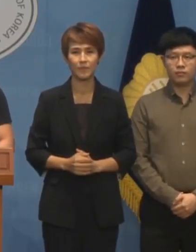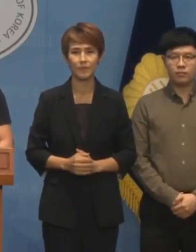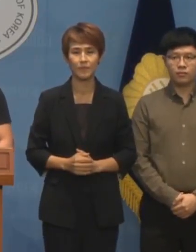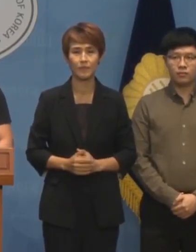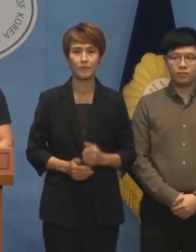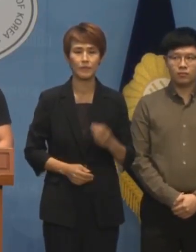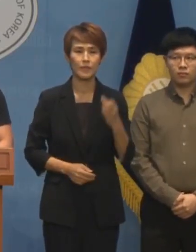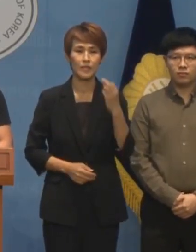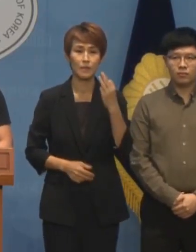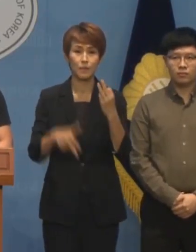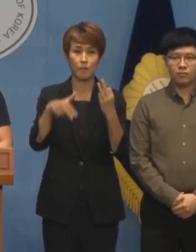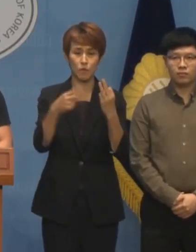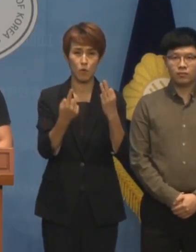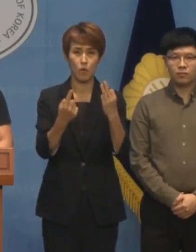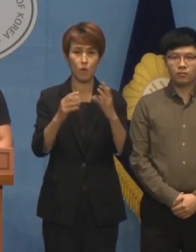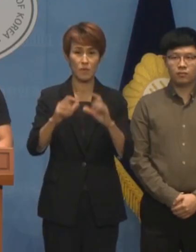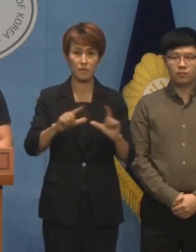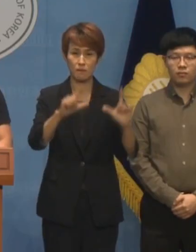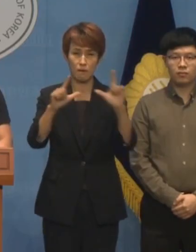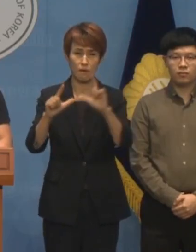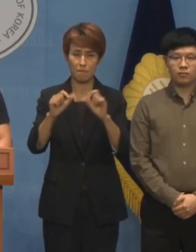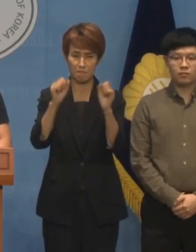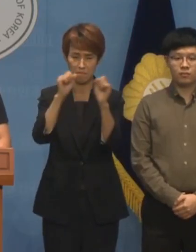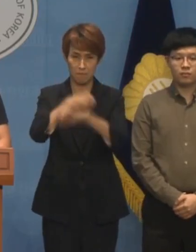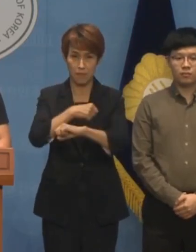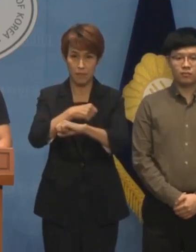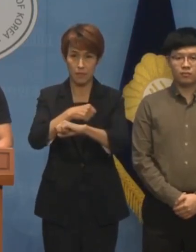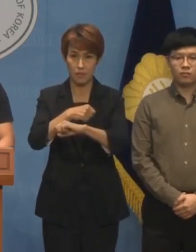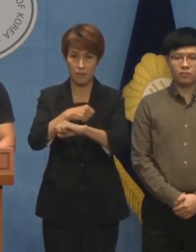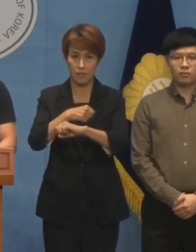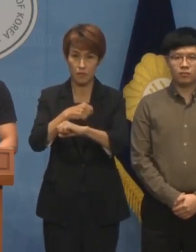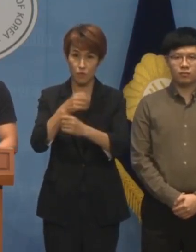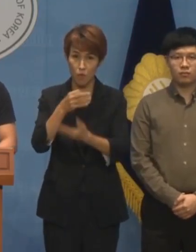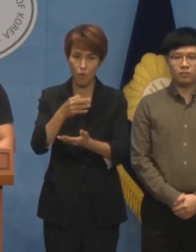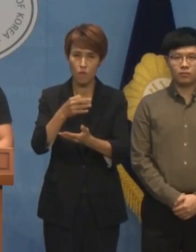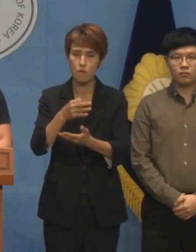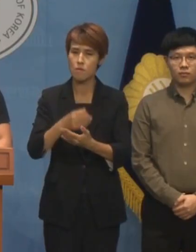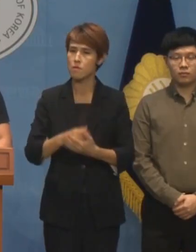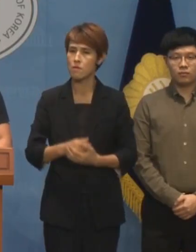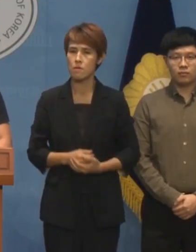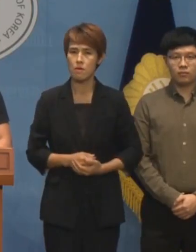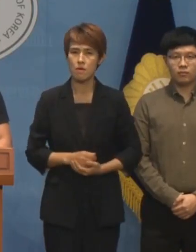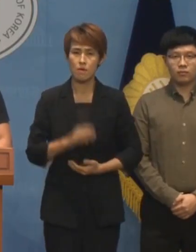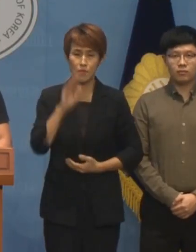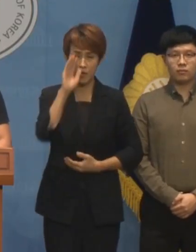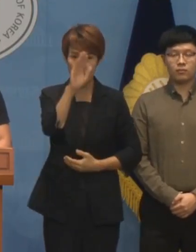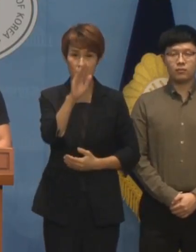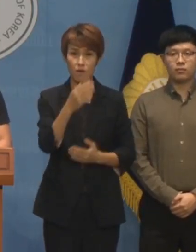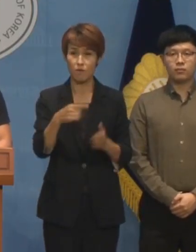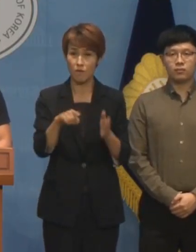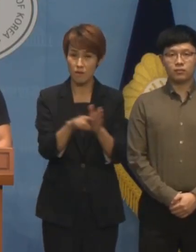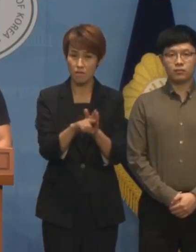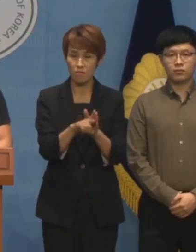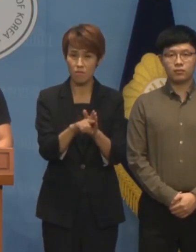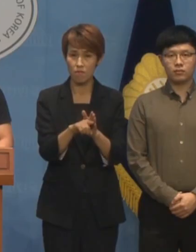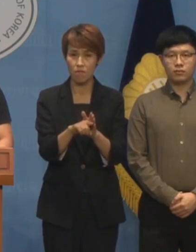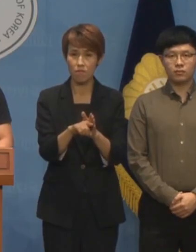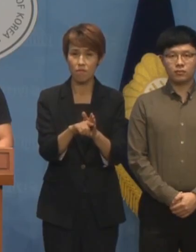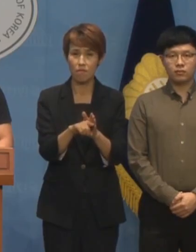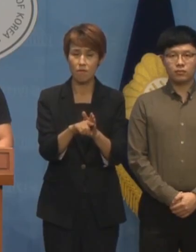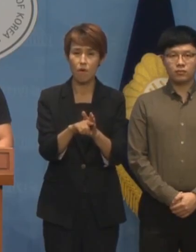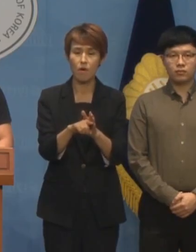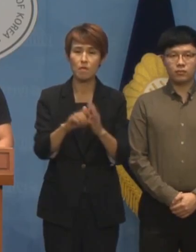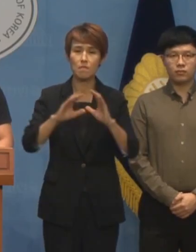13조 민생 파탄금 미래세대 빚을 거부합니다. 지난 18일 행안위에서 민주당 단독으로 의결한